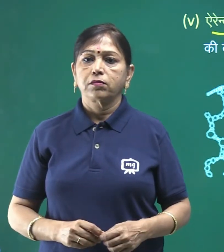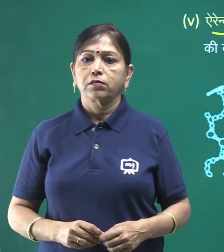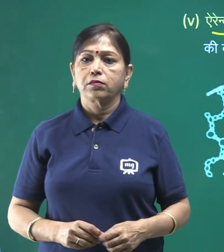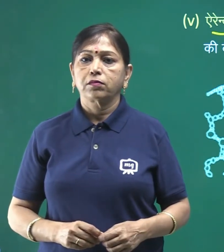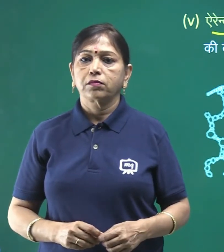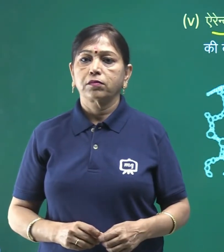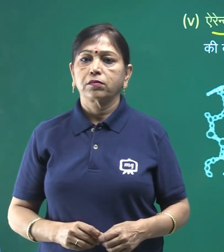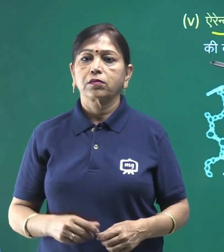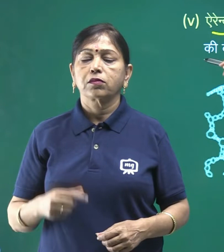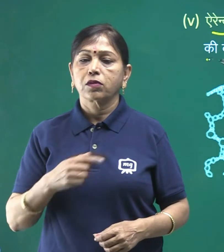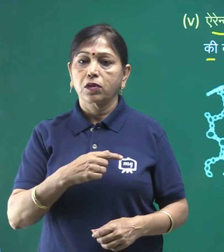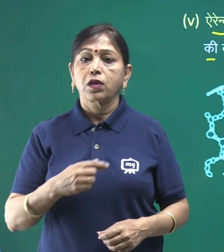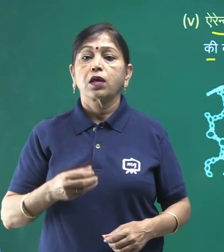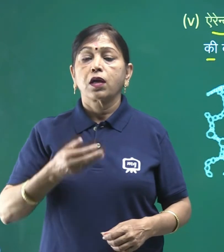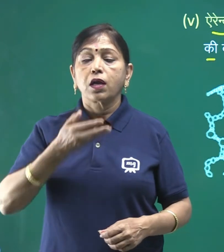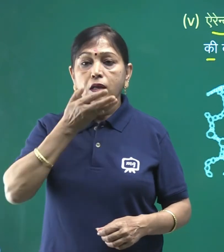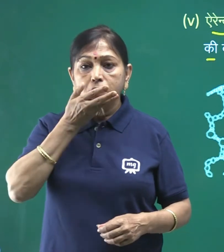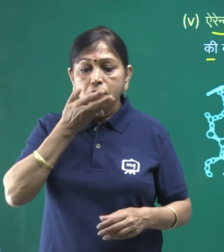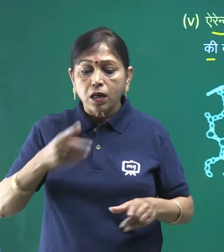ये जलीय पौधों की